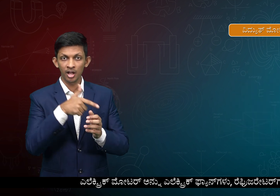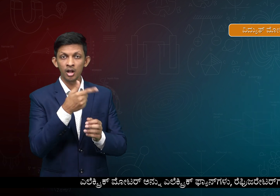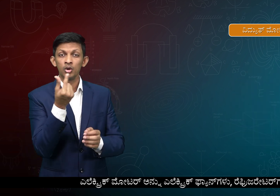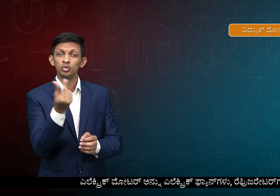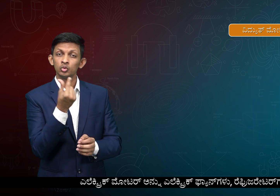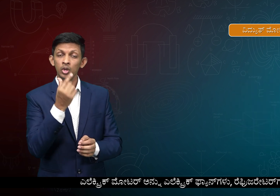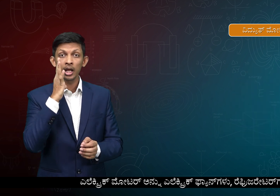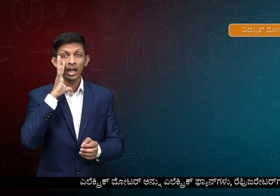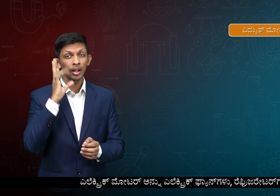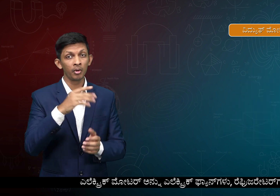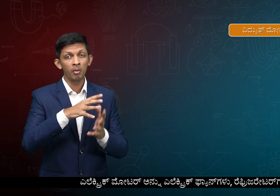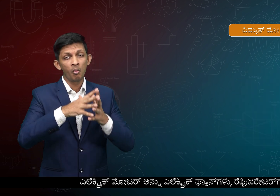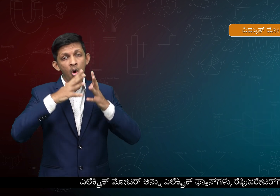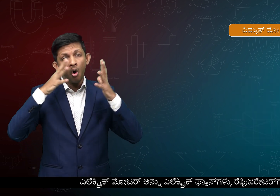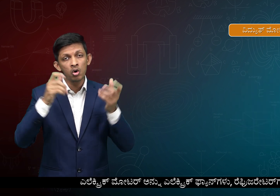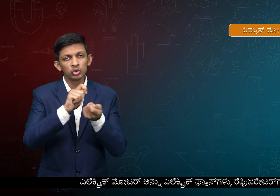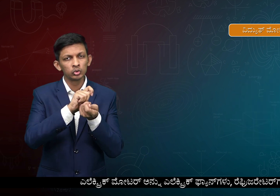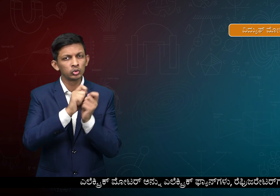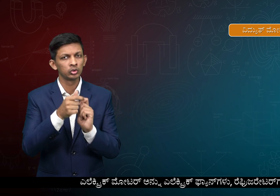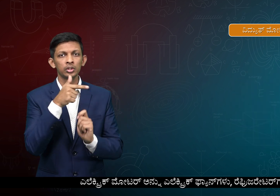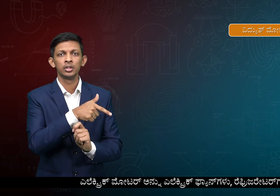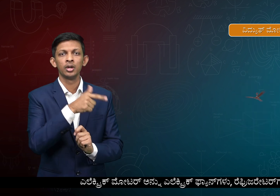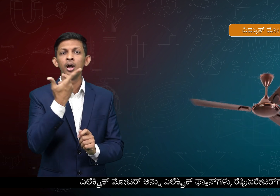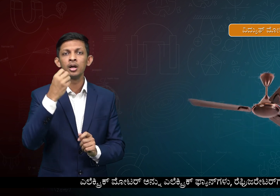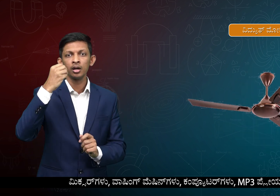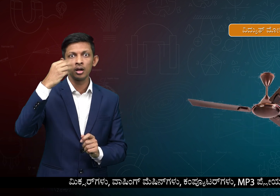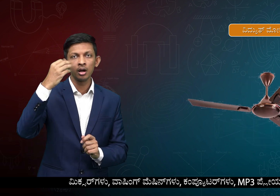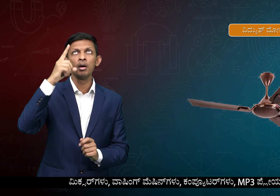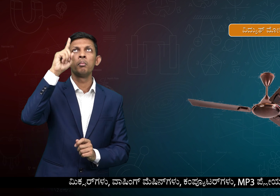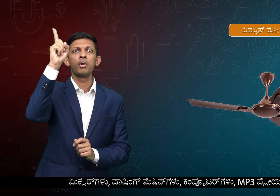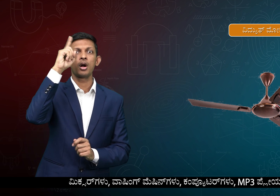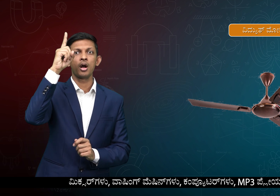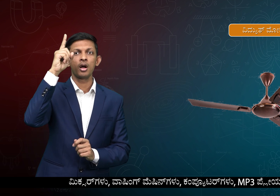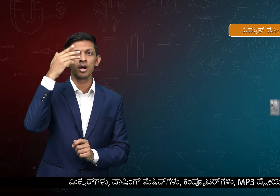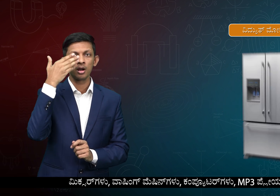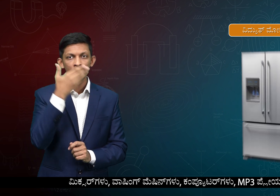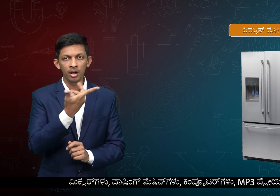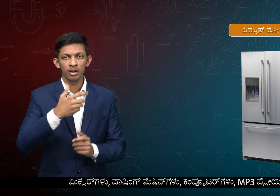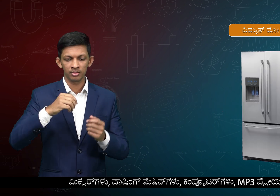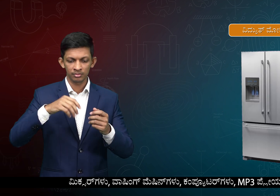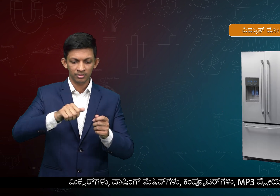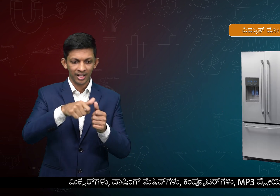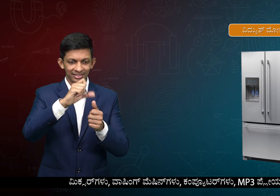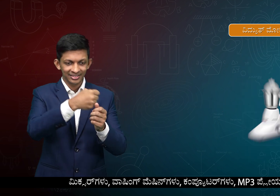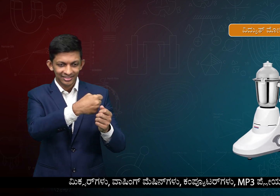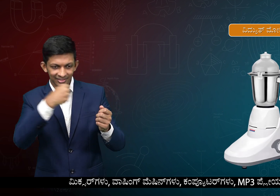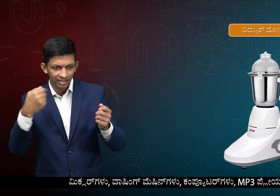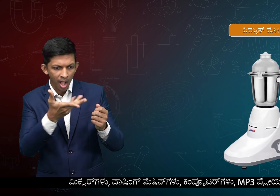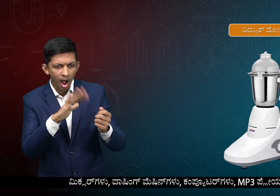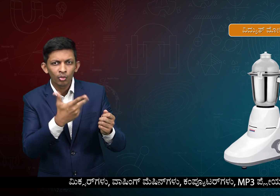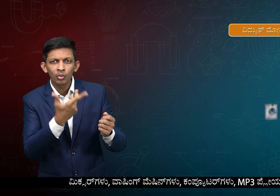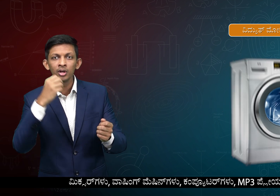ಎಲೆಕ್ಟ್ರಿಕ್ ಮೋಟಾರ್ ಅನ್ನು ಎಲೆಕ್ಟ್ರಿಕ್ ಫ್ಯಾನ್ಗಳು, ರೆಫ್ರಿಜಿರೇಟರ್ಗಳು, ಮಿಕ್ಸರ್ಗಳು, ವಾಷಿಂಗ್ ಮೆಷಿನ್ಗಳು,